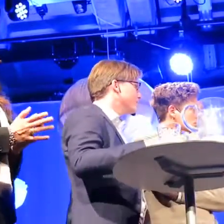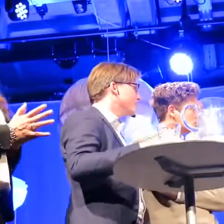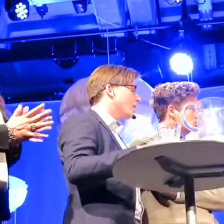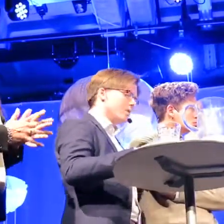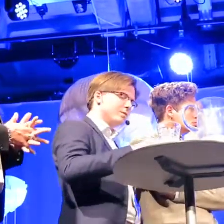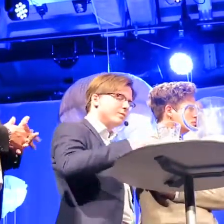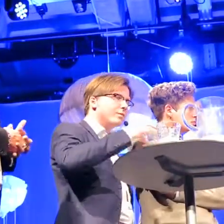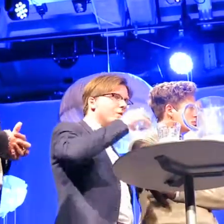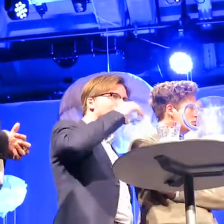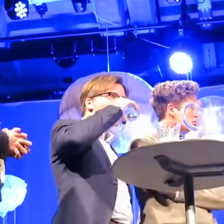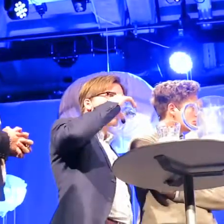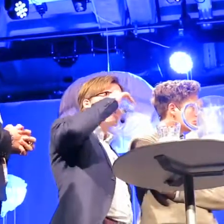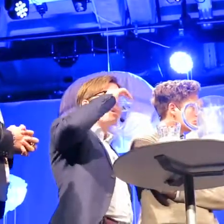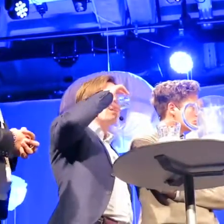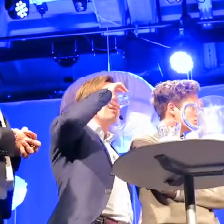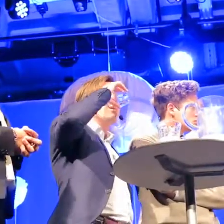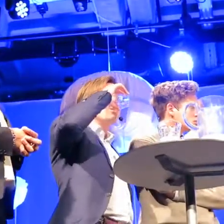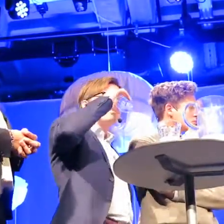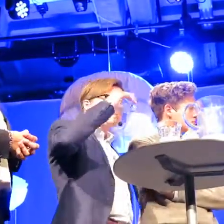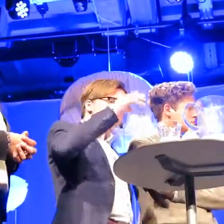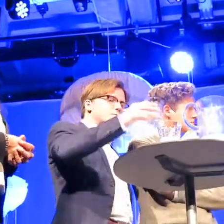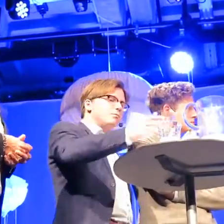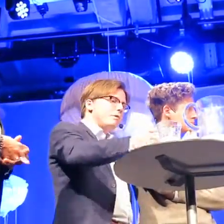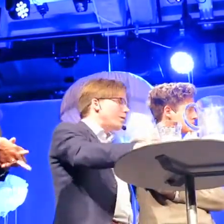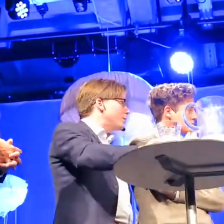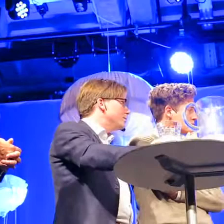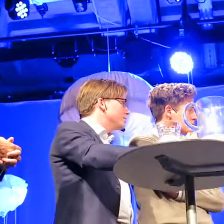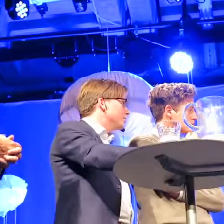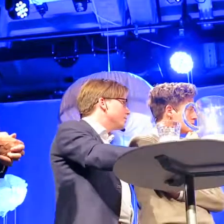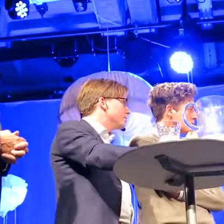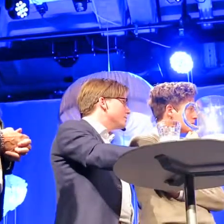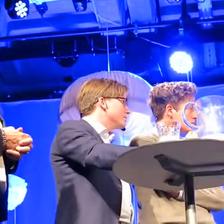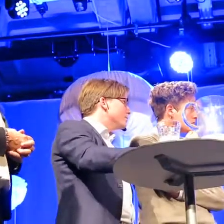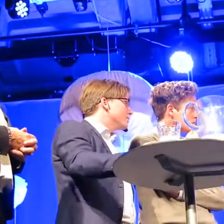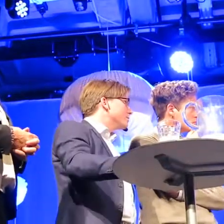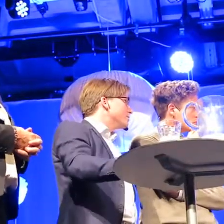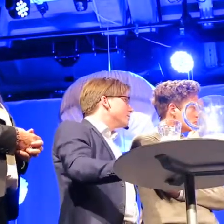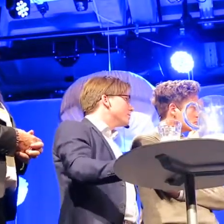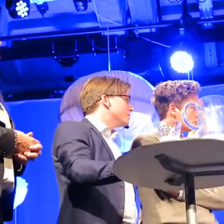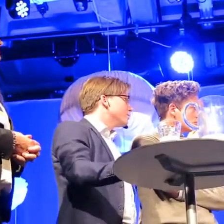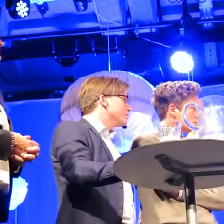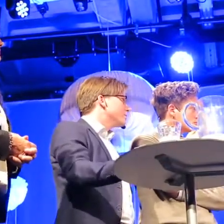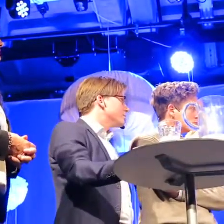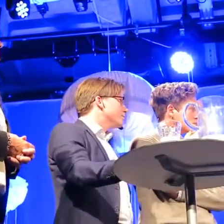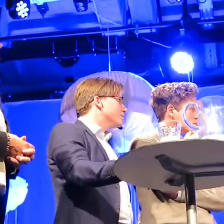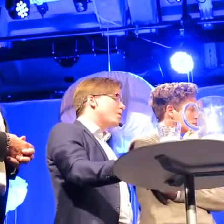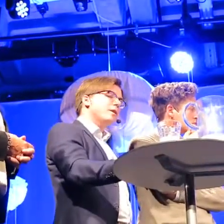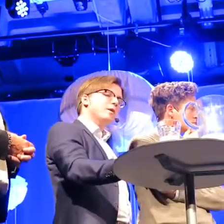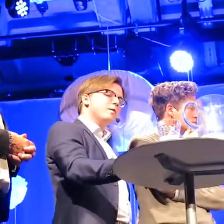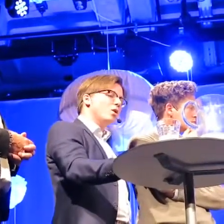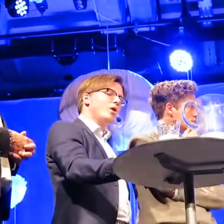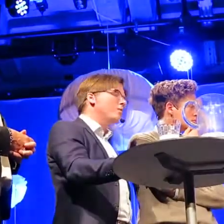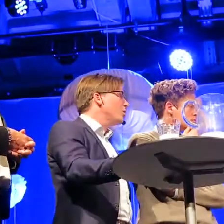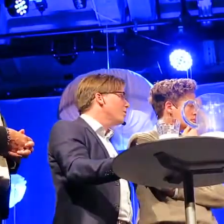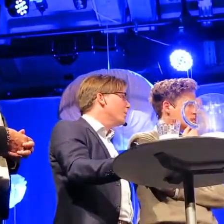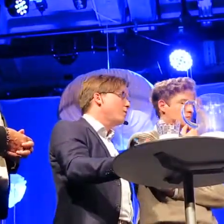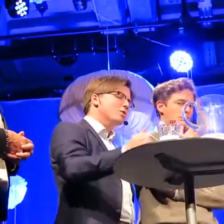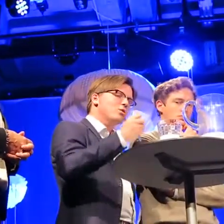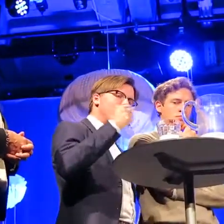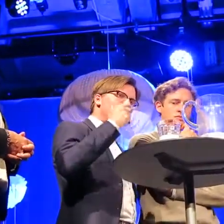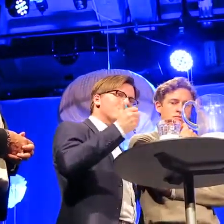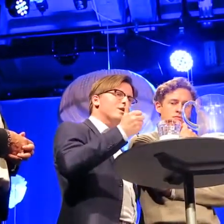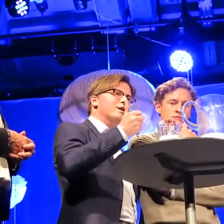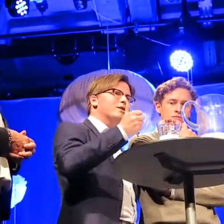över blocken. Sen vill ni växla mer än andra regeringen. Då kan man säga att vilka bra miljöskatter ska vi köra fram? Ja, men